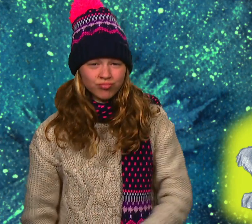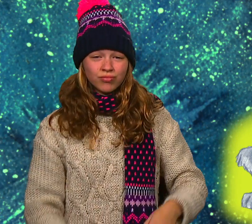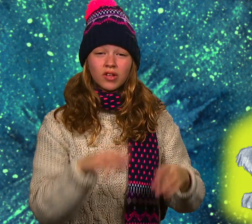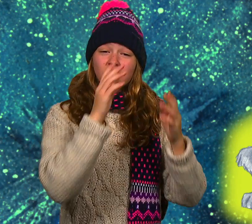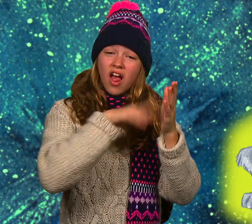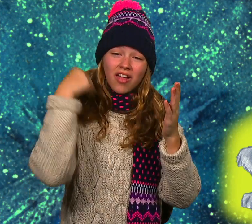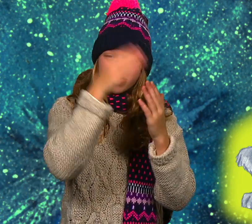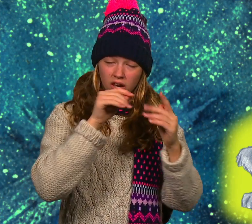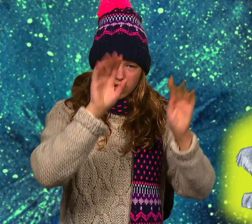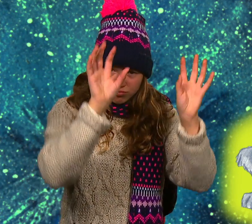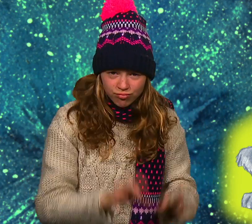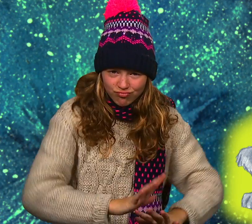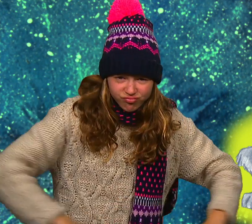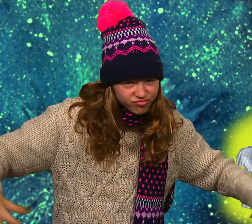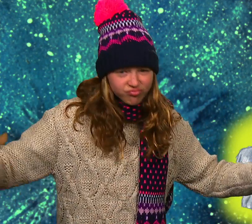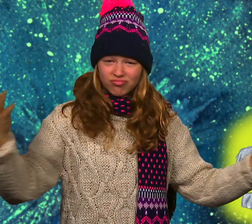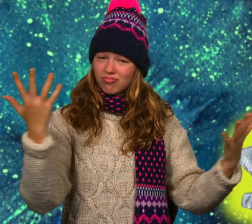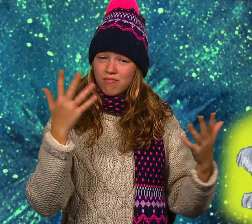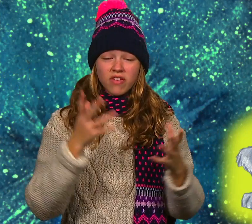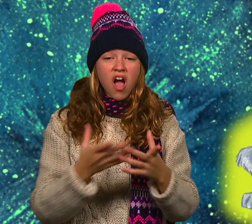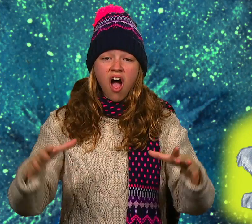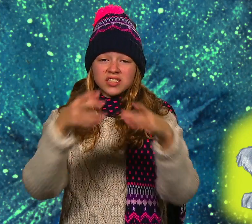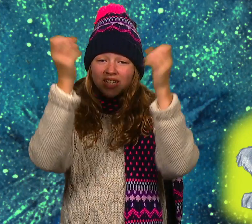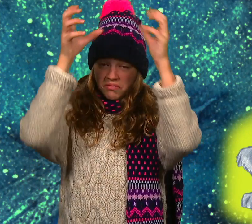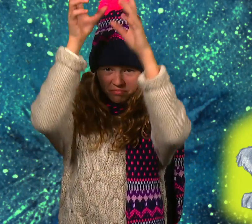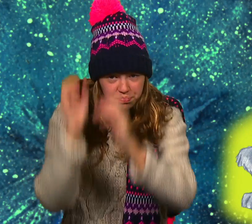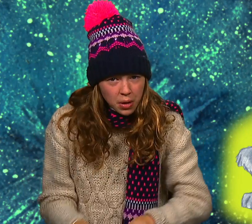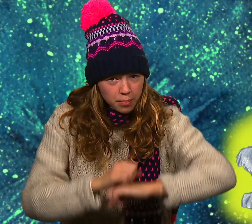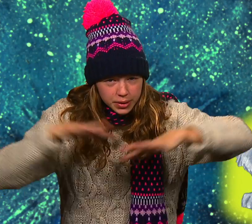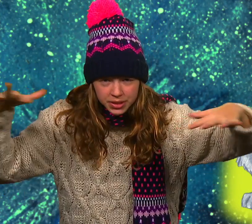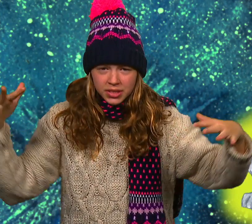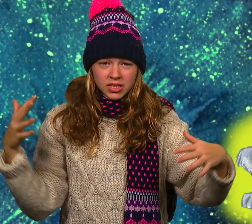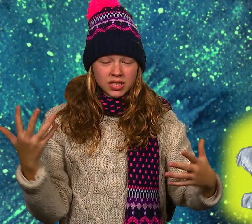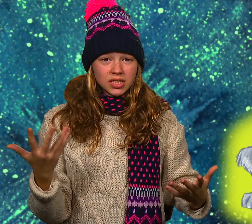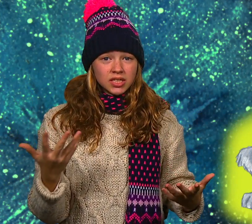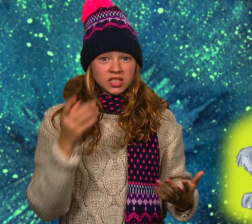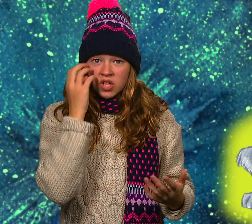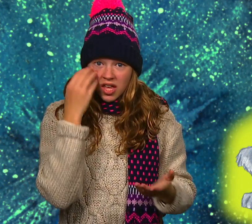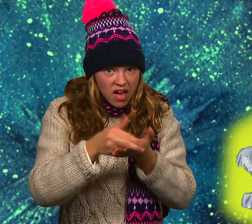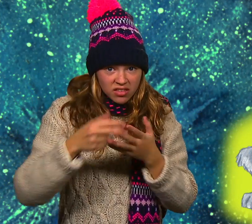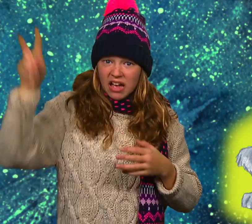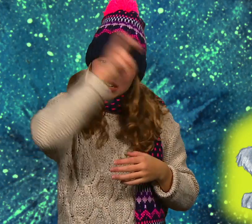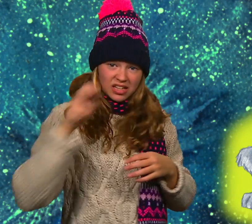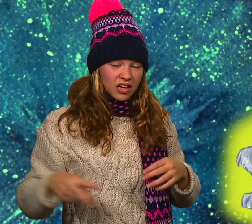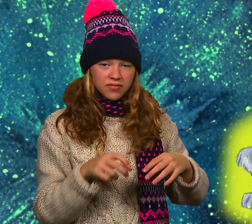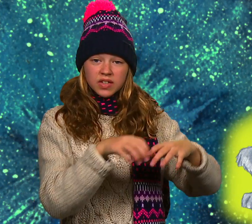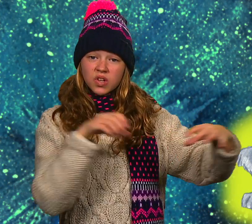Sie springt auf den Weihnachtsbaum, aufs Sofa, an die Wand und auf den Boden und immer wieder dasselbe hin und her an die